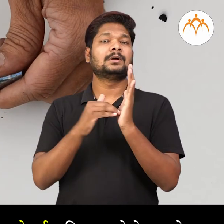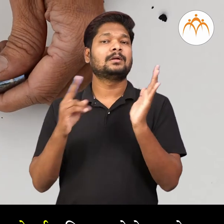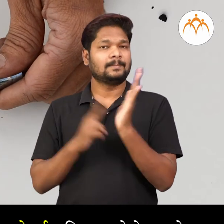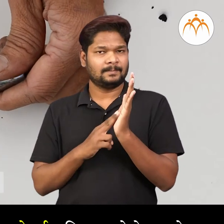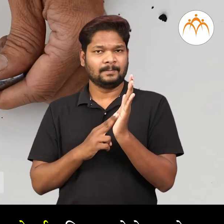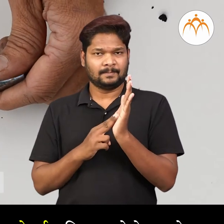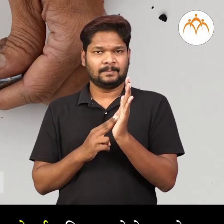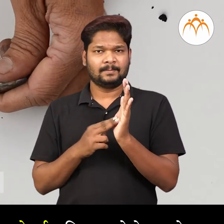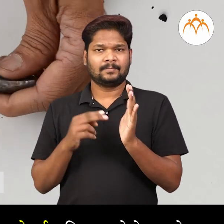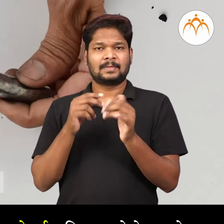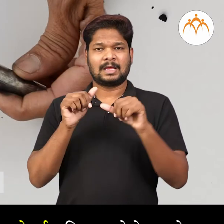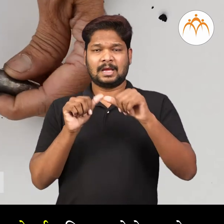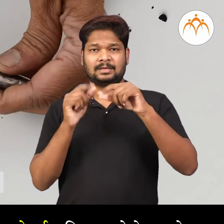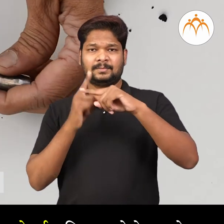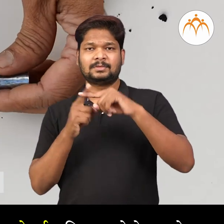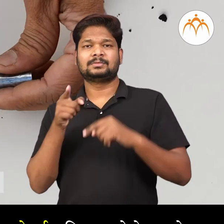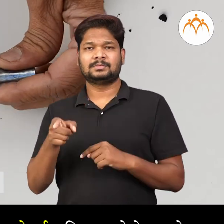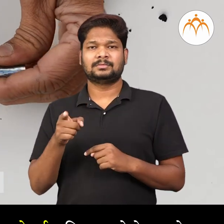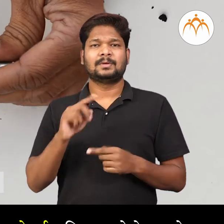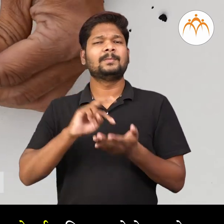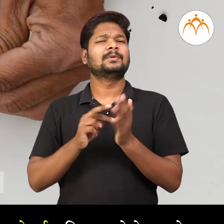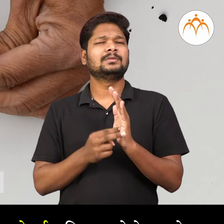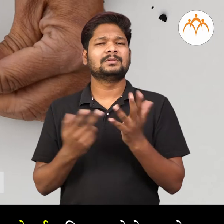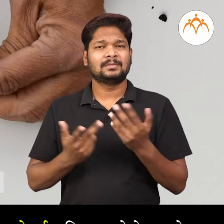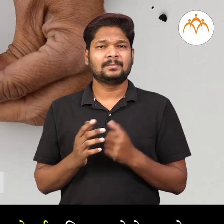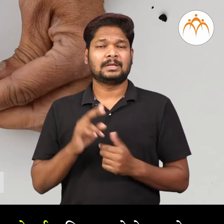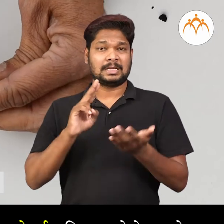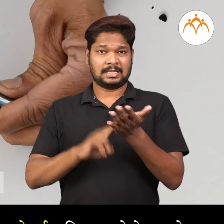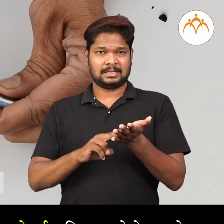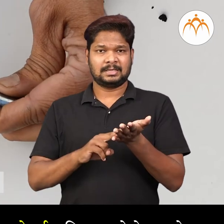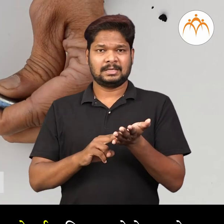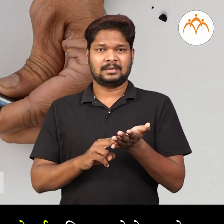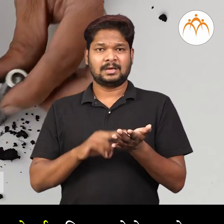अनंतर अमोनियम क्लोराइड चिकित्सालय